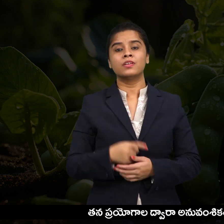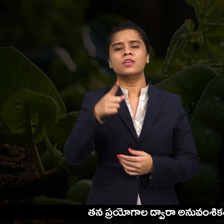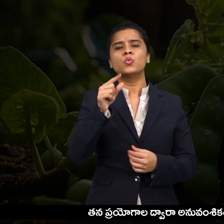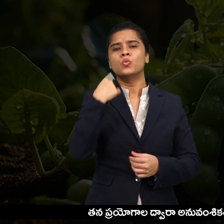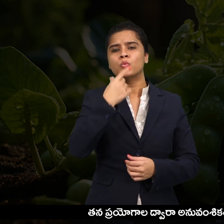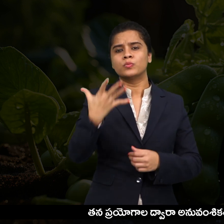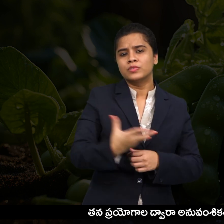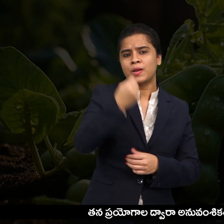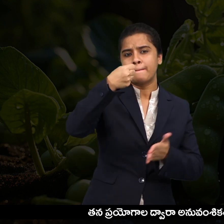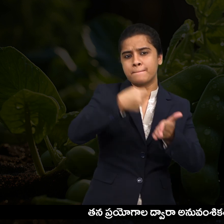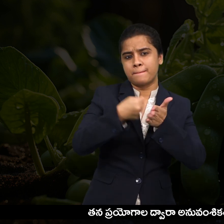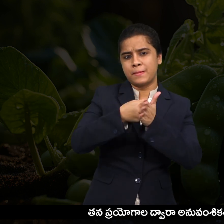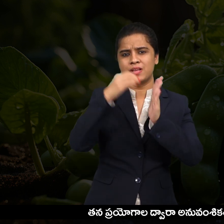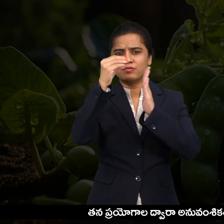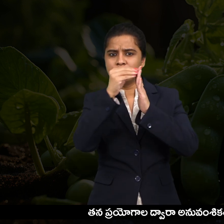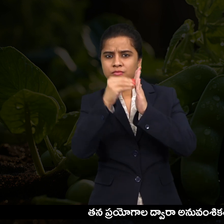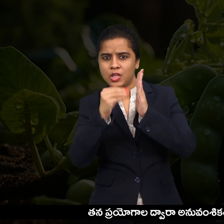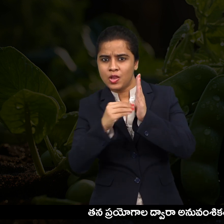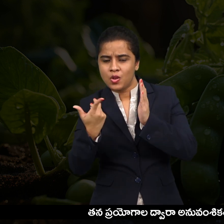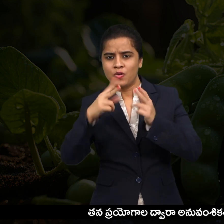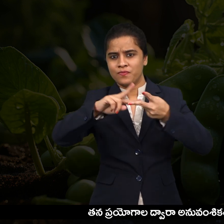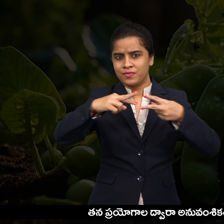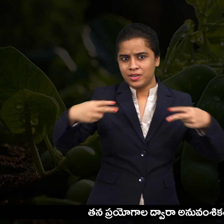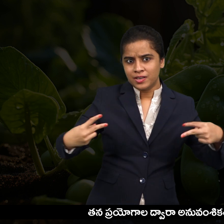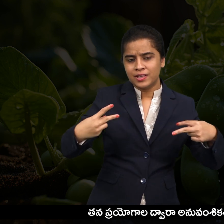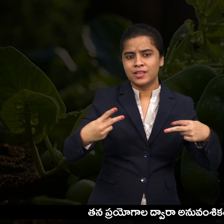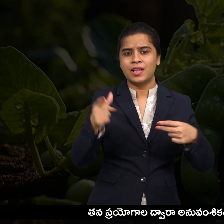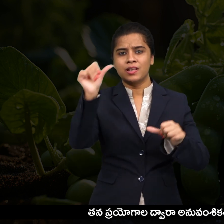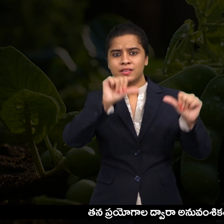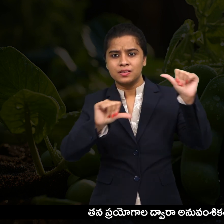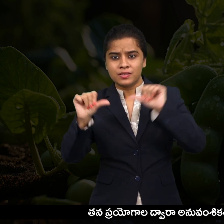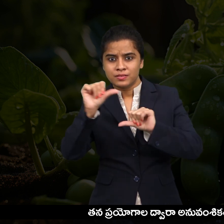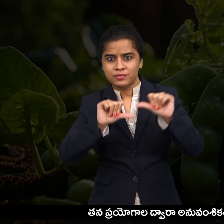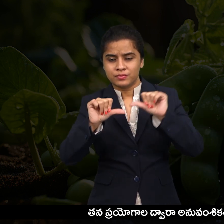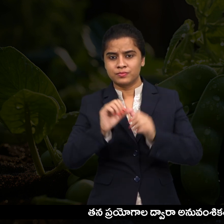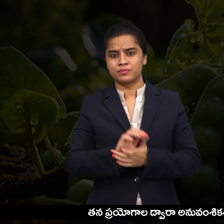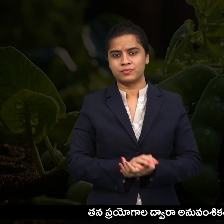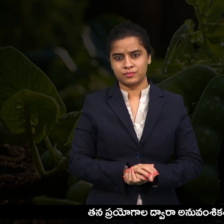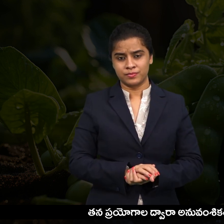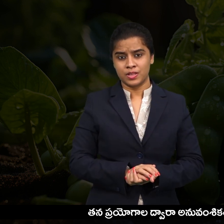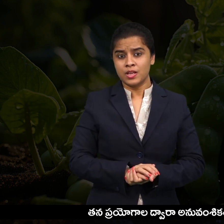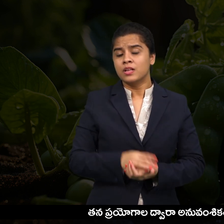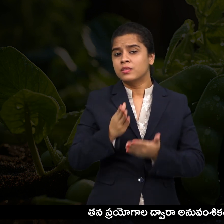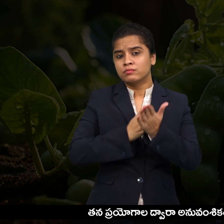ప్రయోగాల ద్వారా ఆనువంశికత యొక్క ప్రాథమిక సూత్రాలను కనుగొన్నాడు.